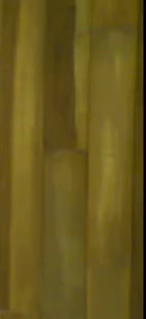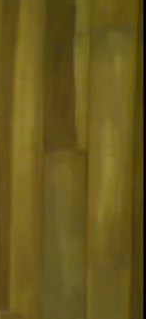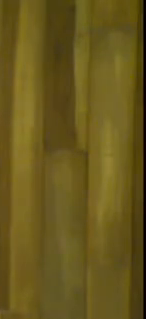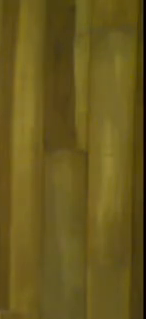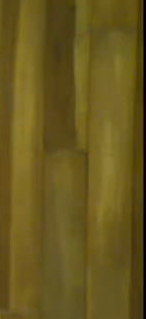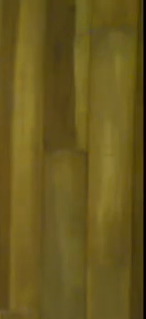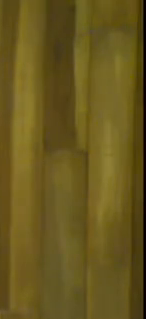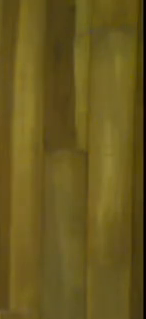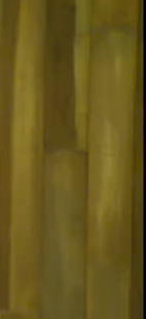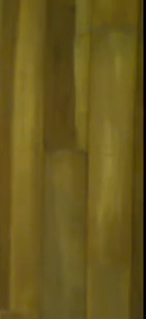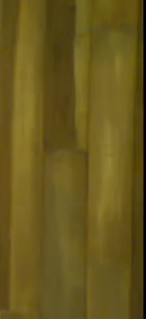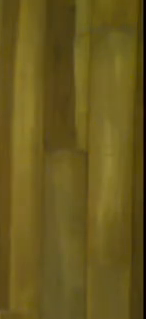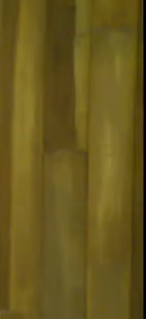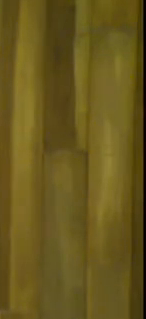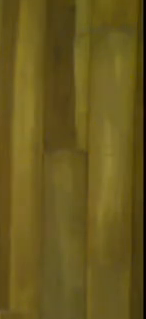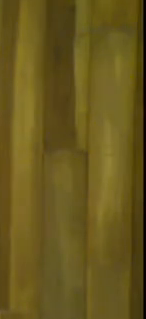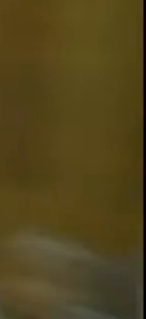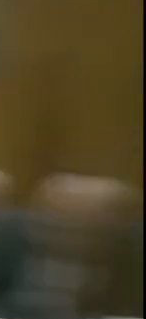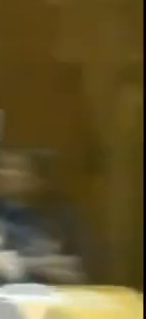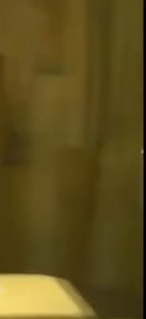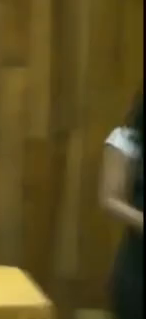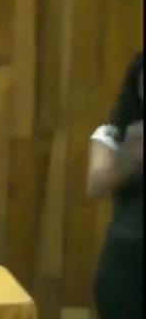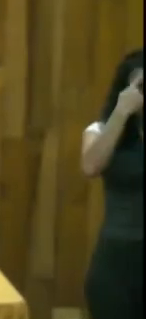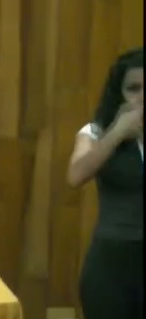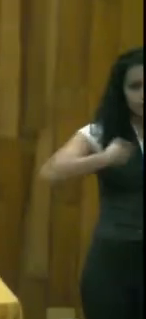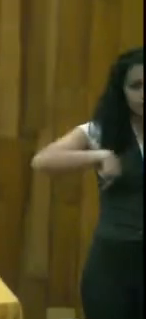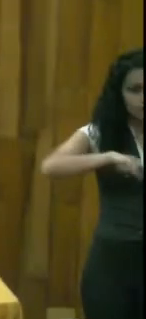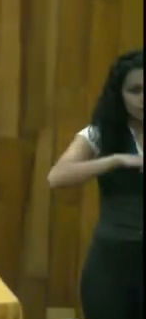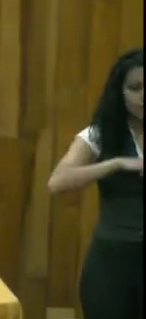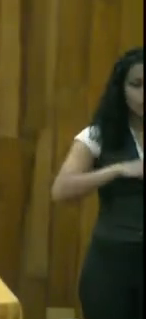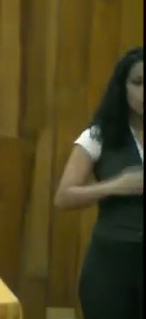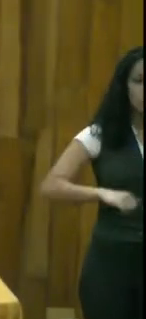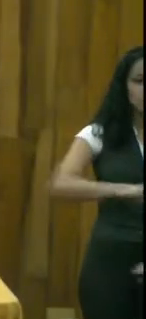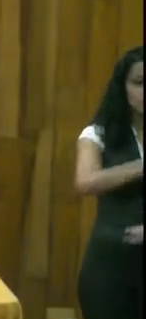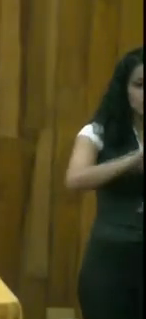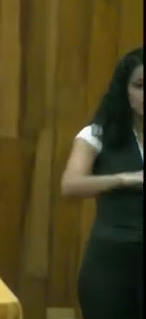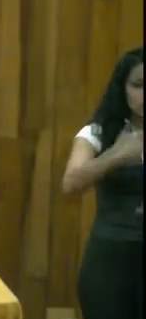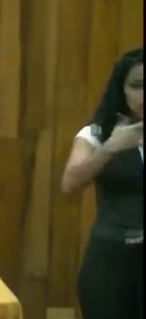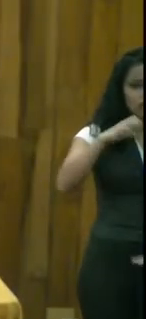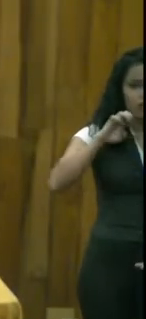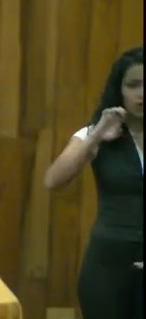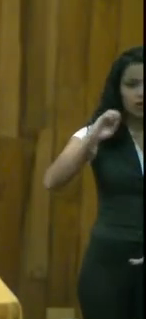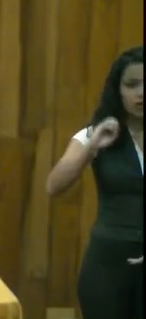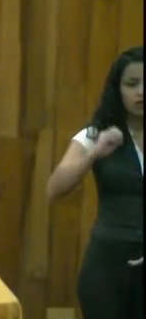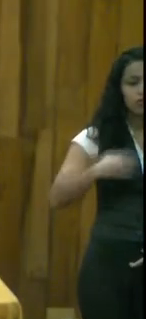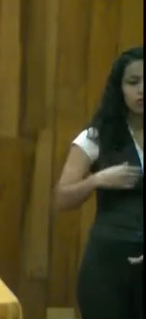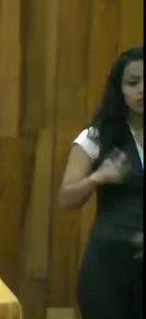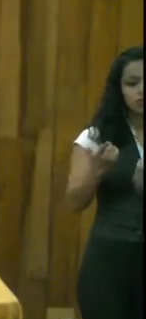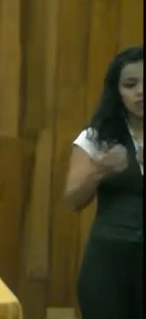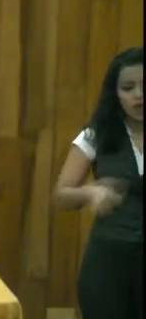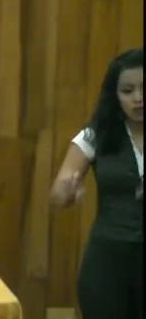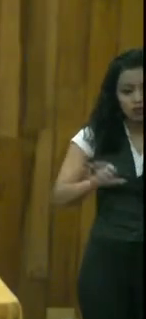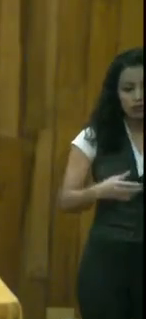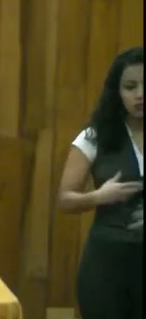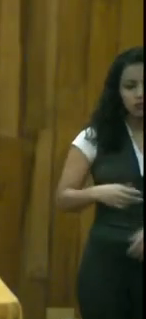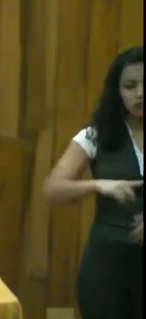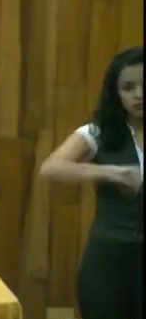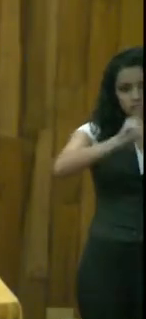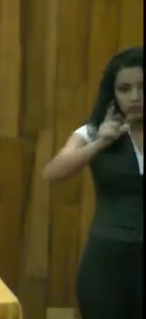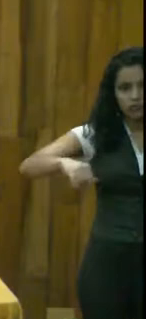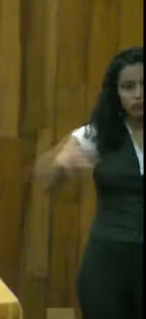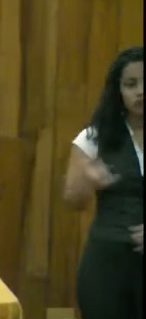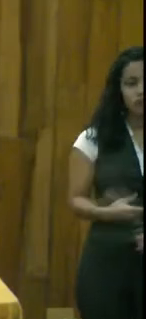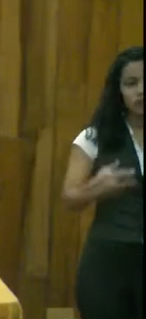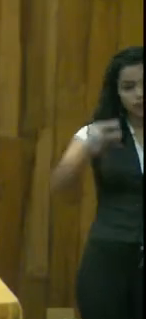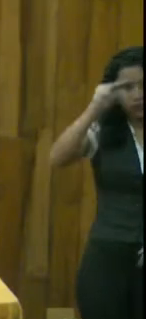gracias buenos días para nosotros desde el centro geo del laboratorio nacional de inteligencia es realmente un honor un